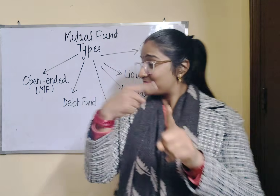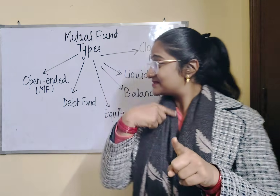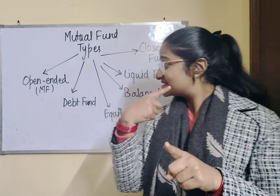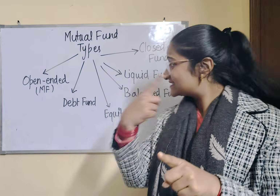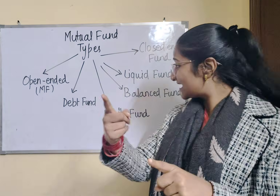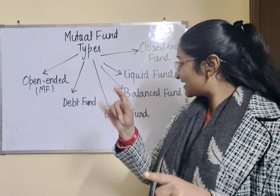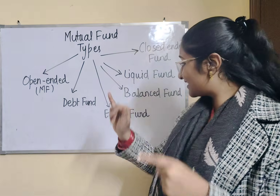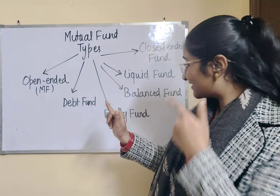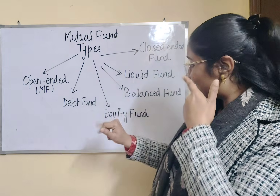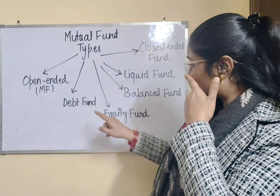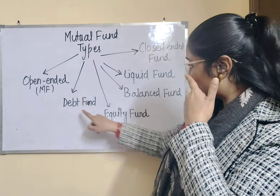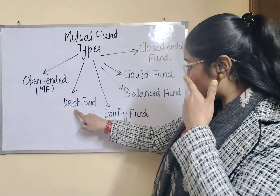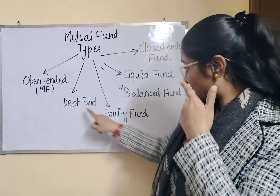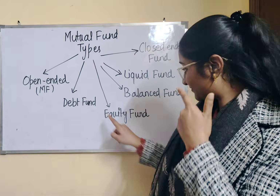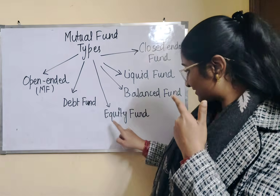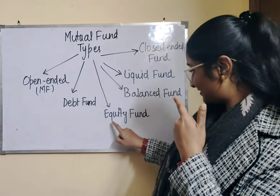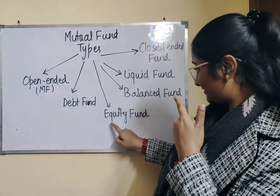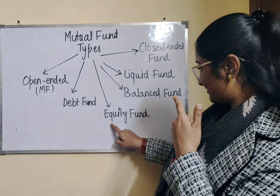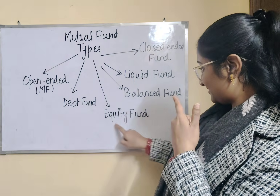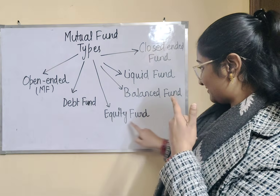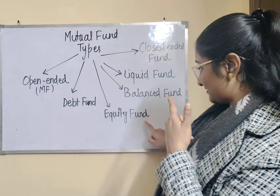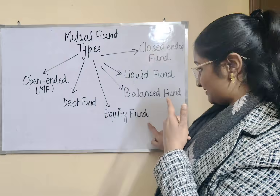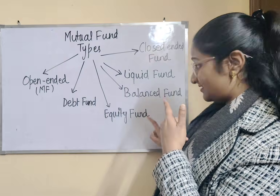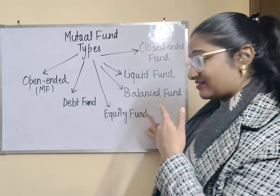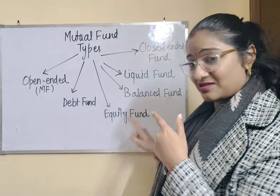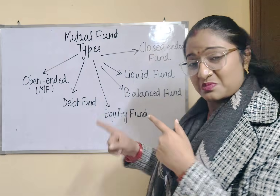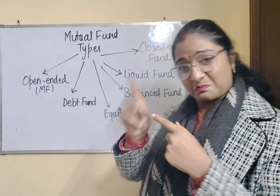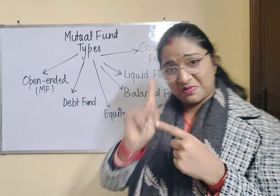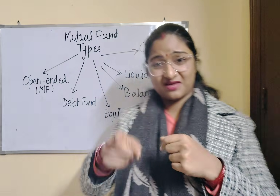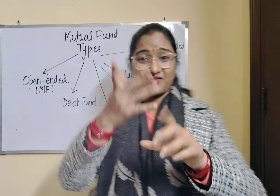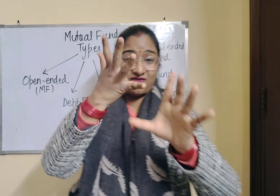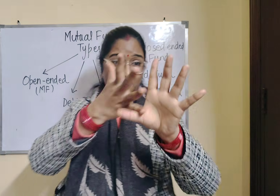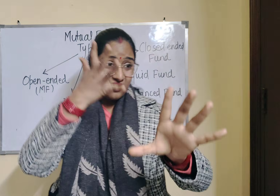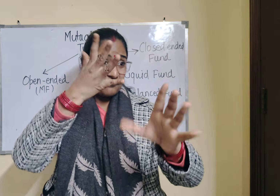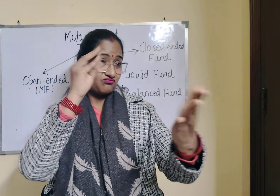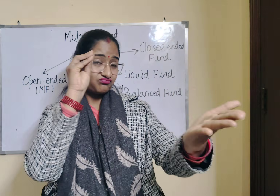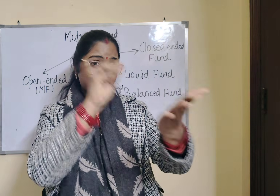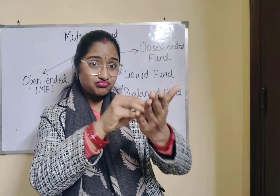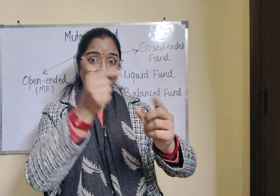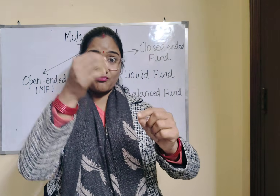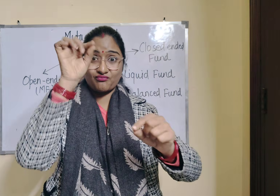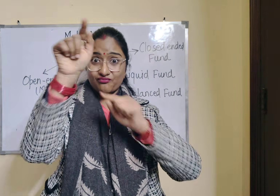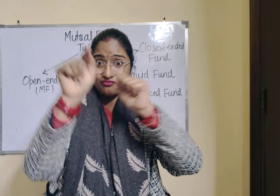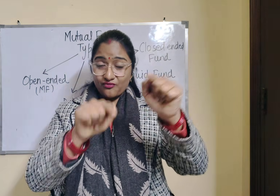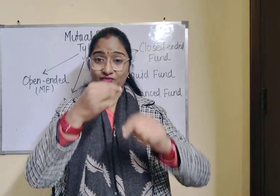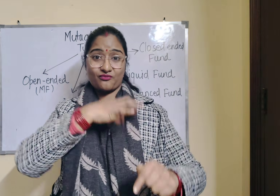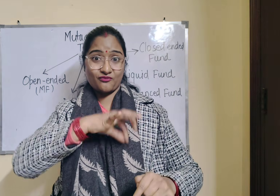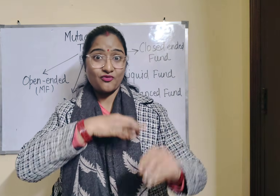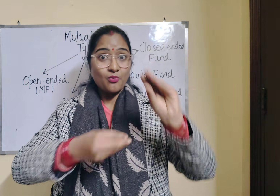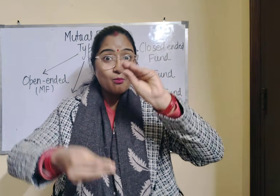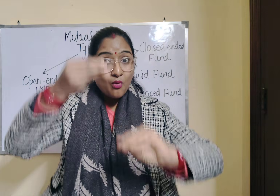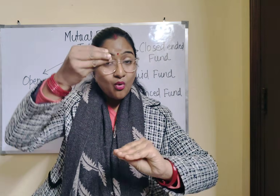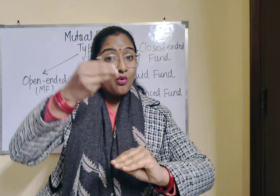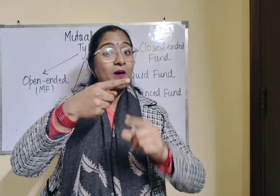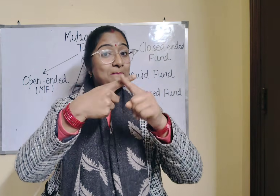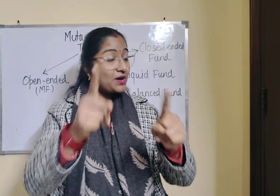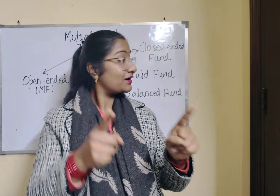इन्वेस्टमेंट होता है ये आपका। जैसे मैंने आपको इक्विटी फंड बताया था कि अगर आप इसमें ज़्यादा टाइम के लिए इन्वेस्ट करेंगे तो आपको प्रॉफिट